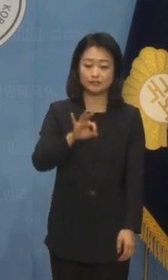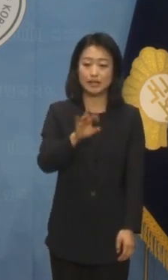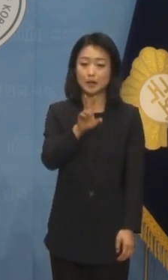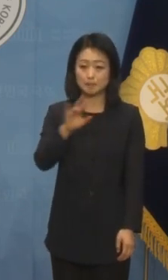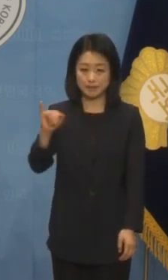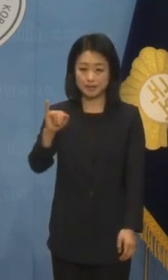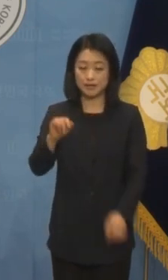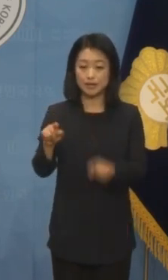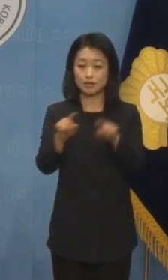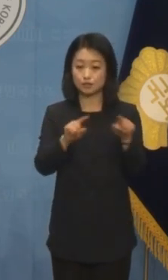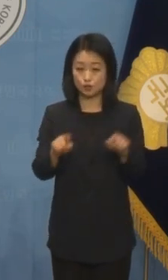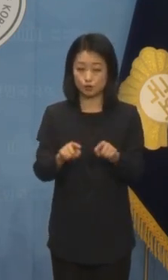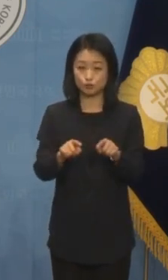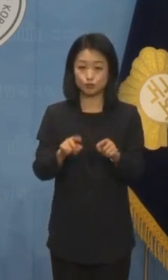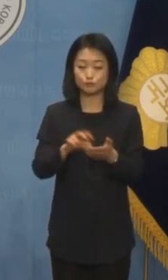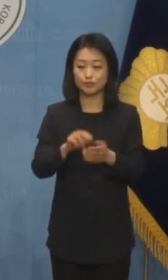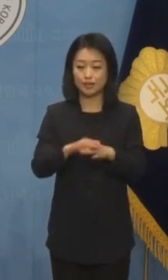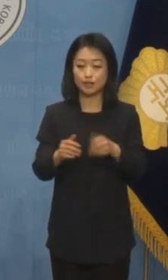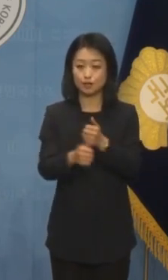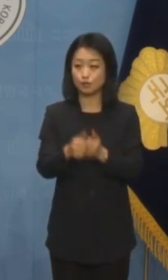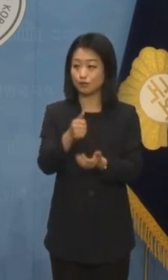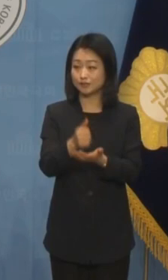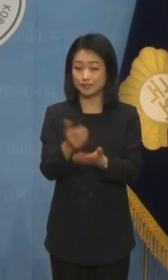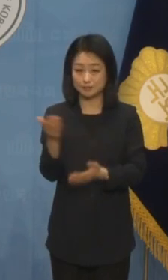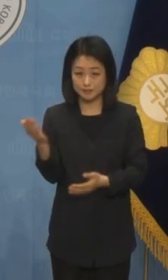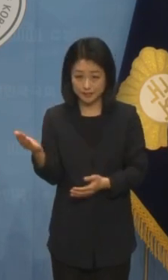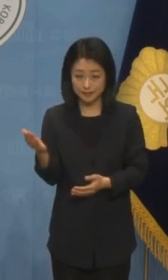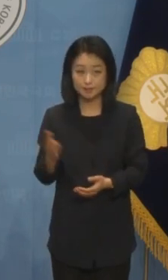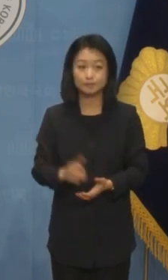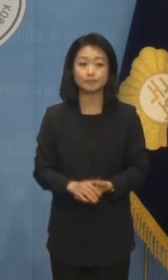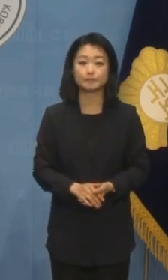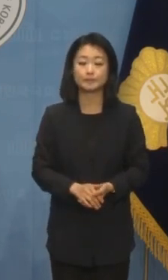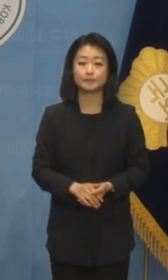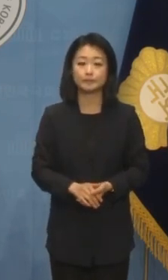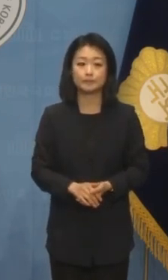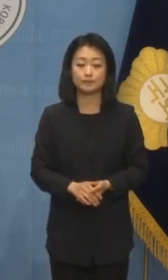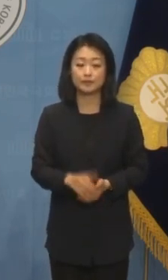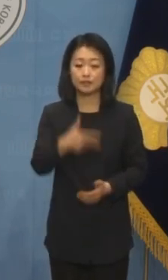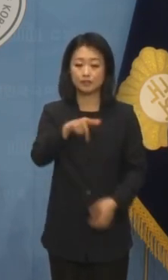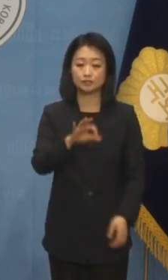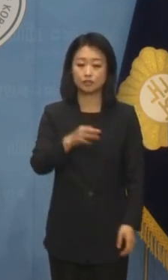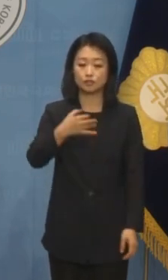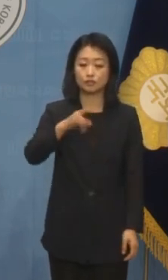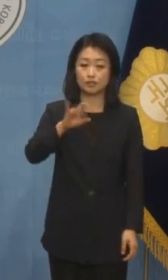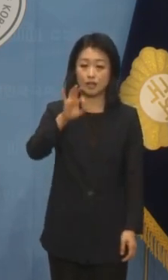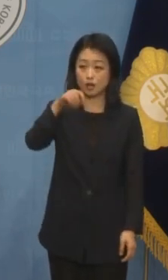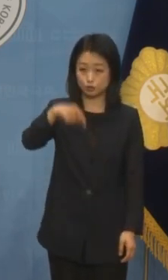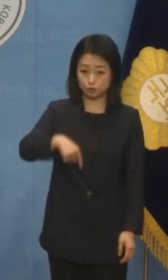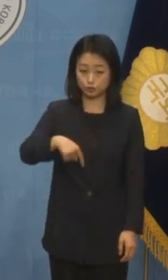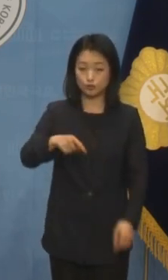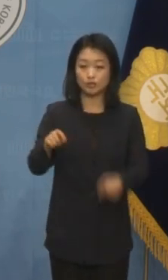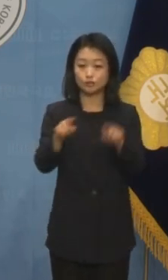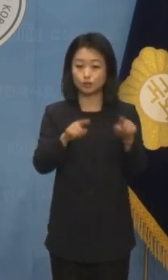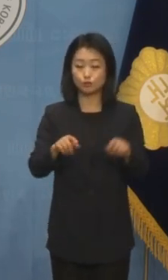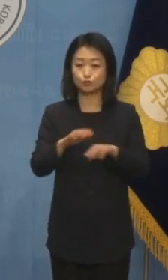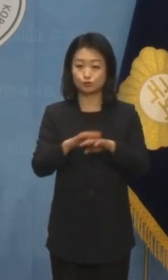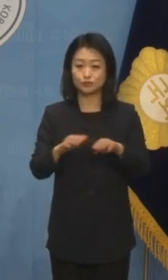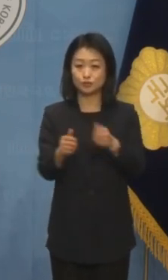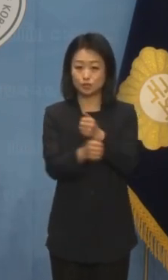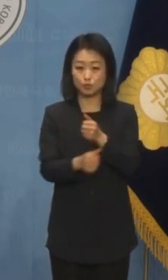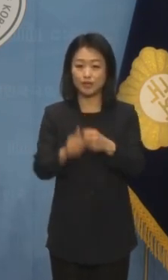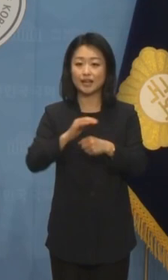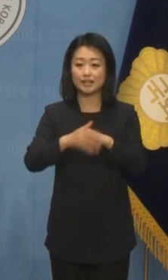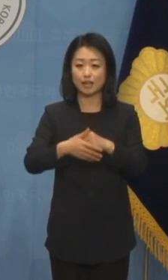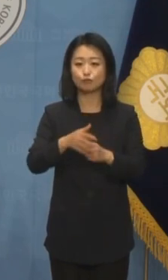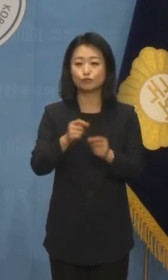사기 전국대책위원회 공동위원장님 참석하고 계십니다. 네, 정태훈 전세 사기 전국대책위원회 대구 지부장님